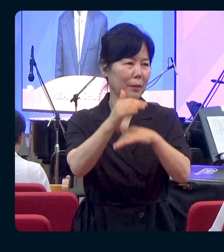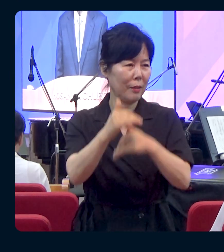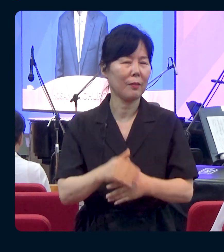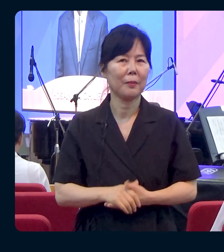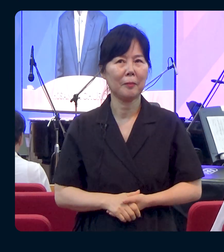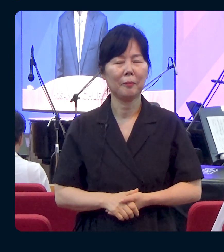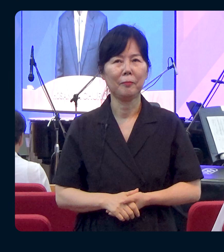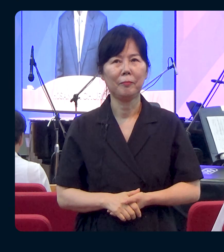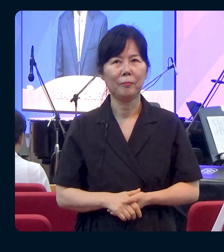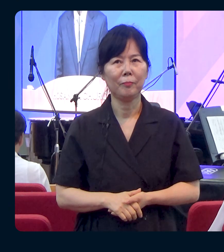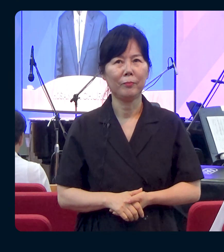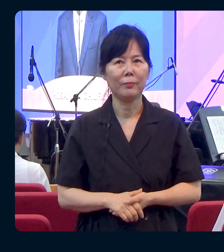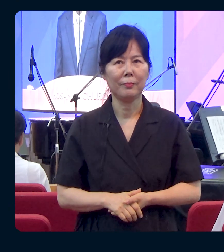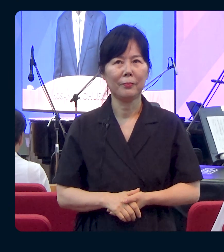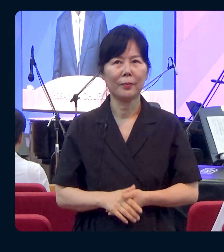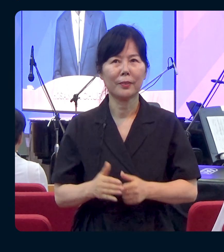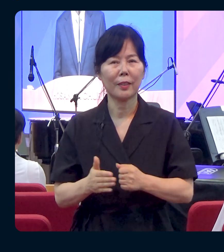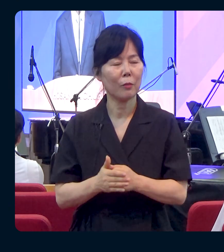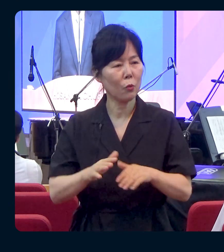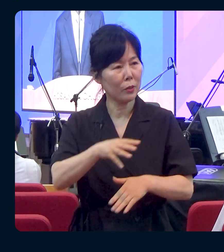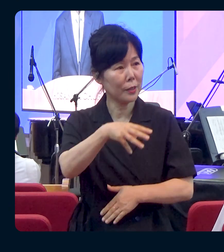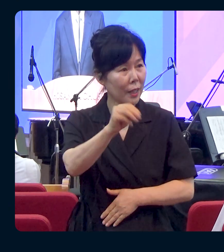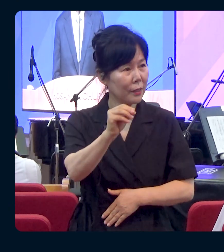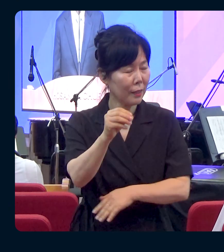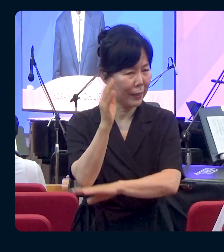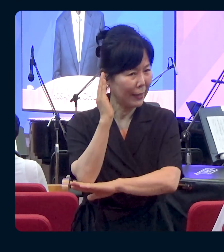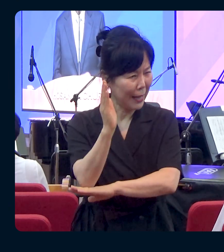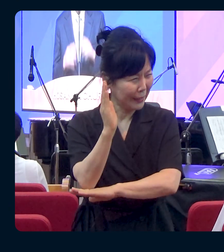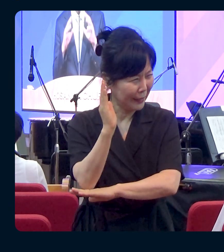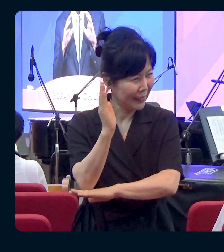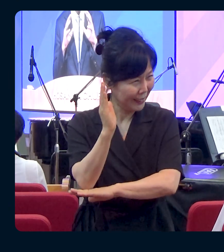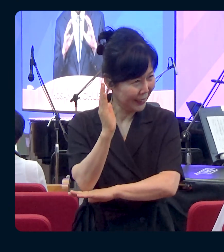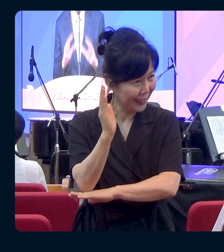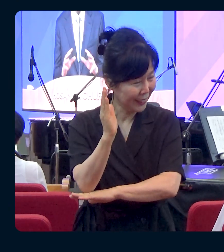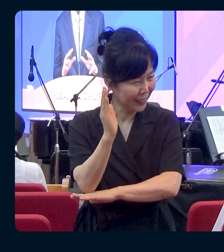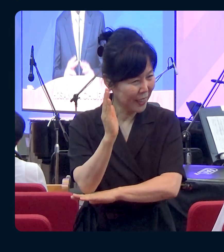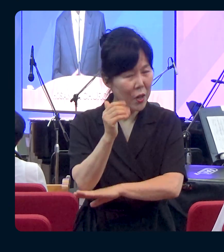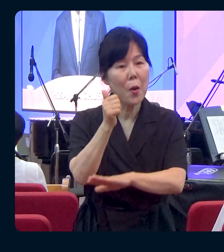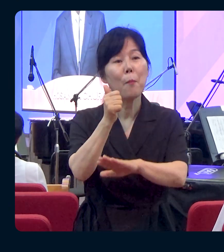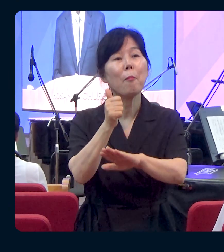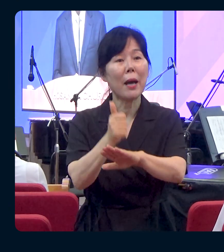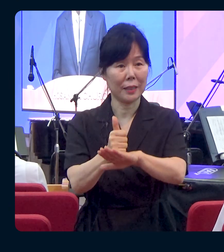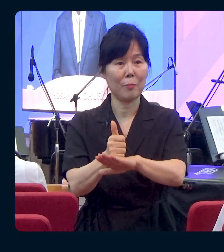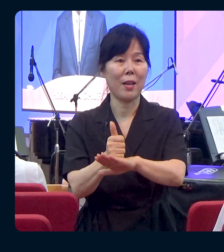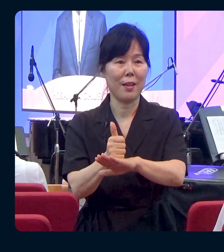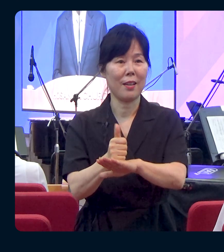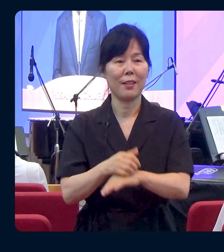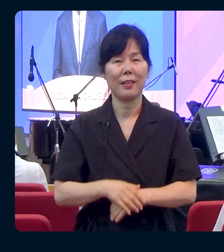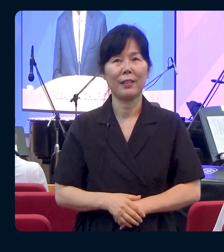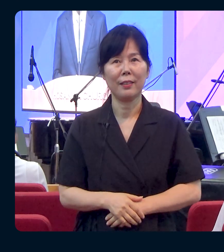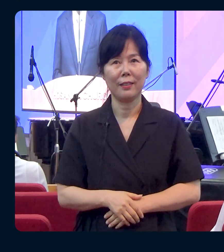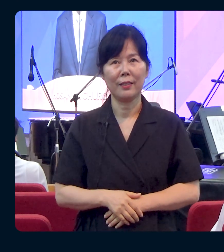그래서 오늘이 창세기 강해 설교의 마지막이기도 합니다.